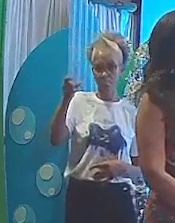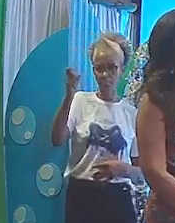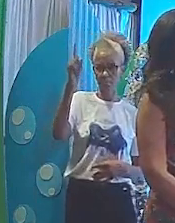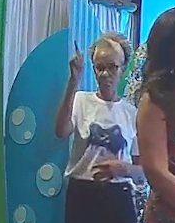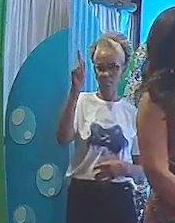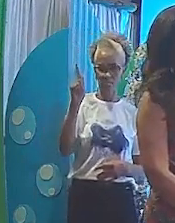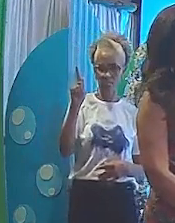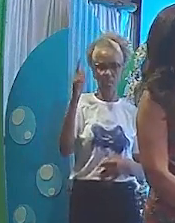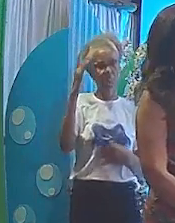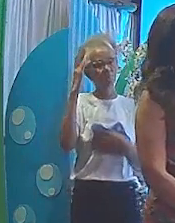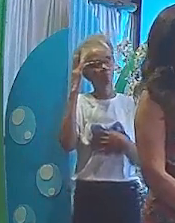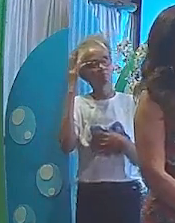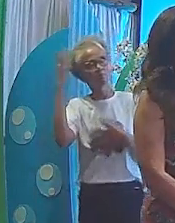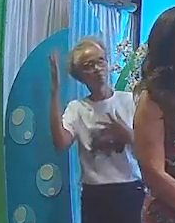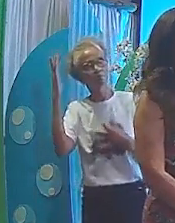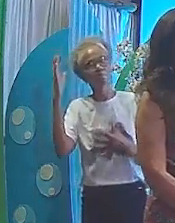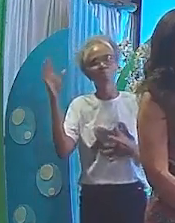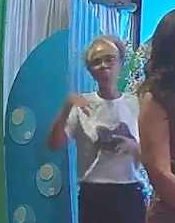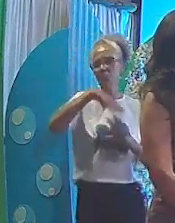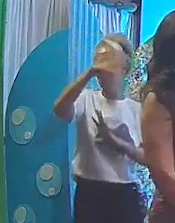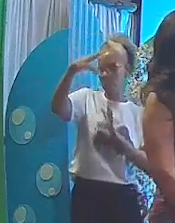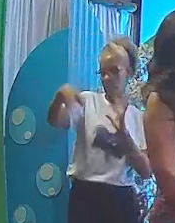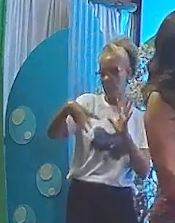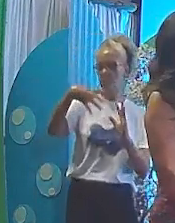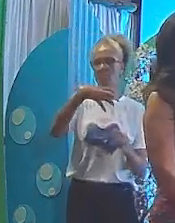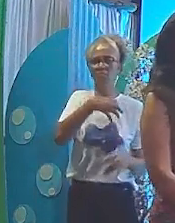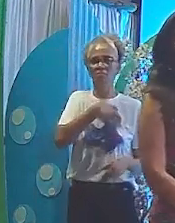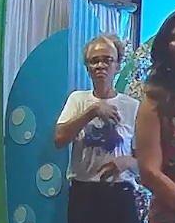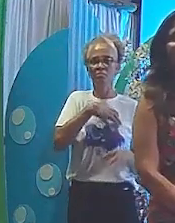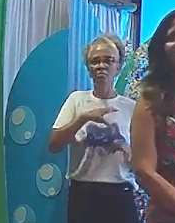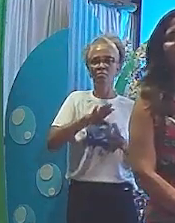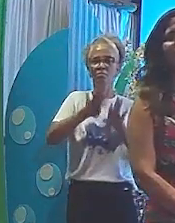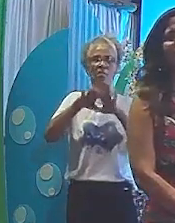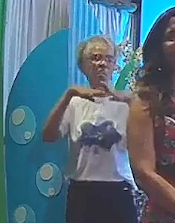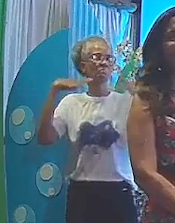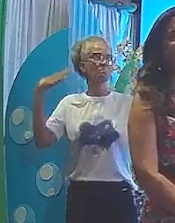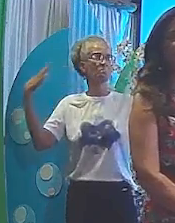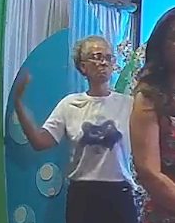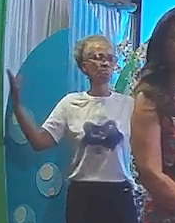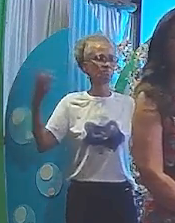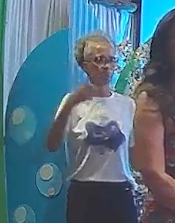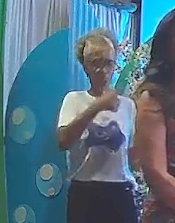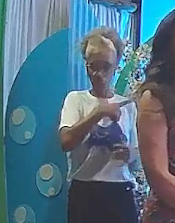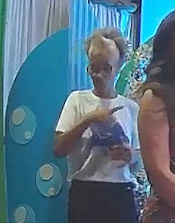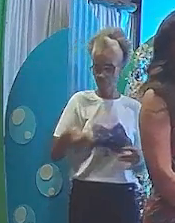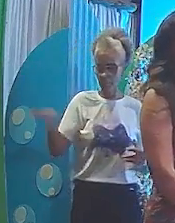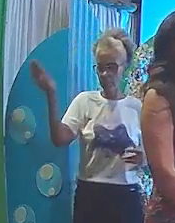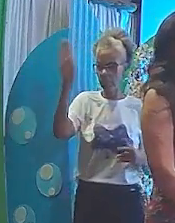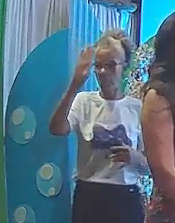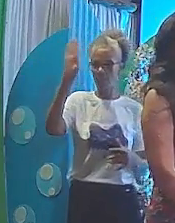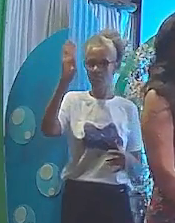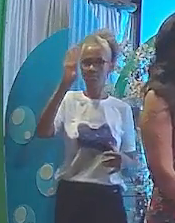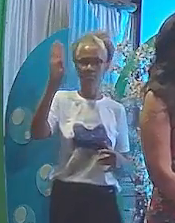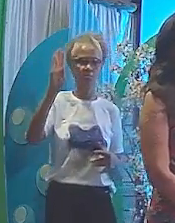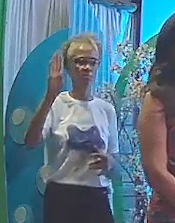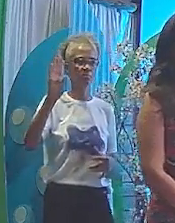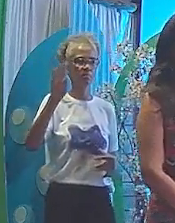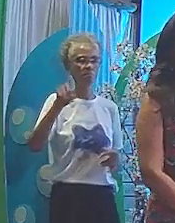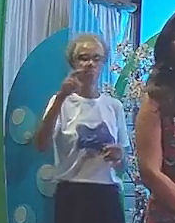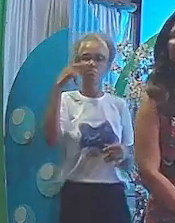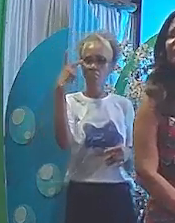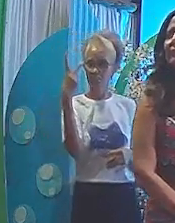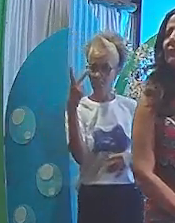que pensa no povo baiano. É uma empresa pública do governo do estado da Bahia e que é a segunda